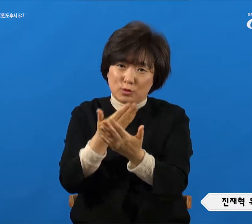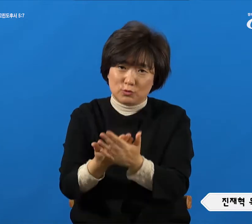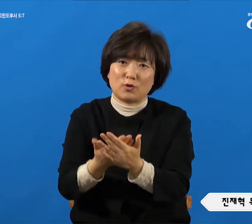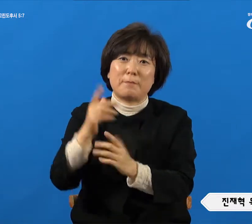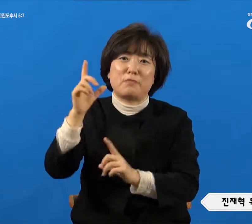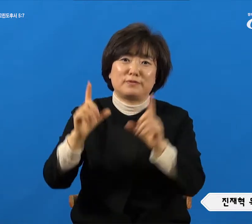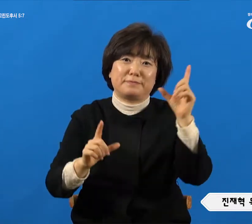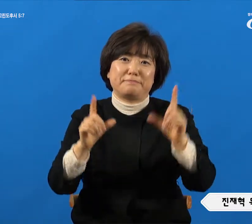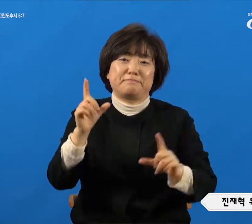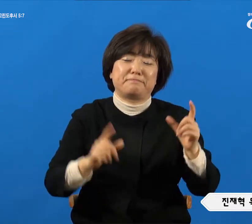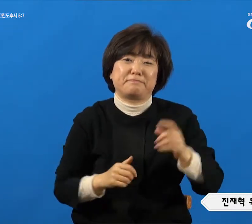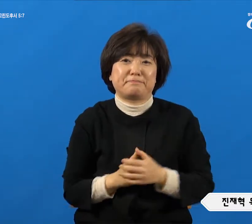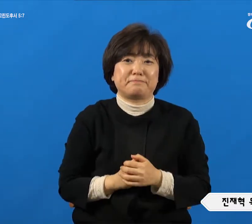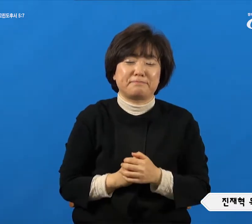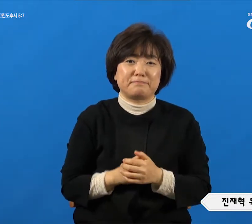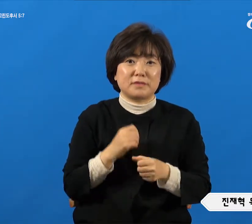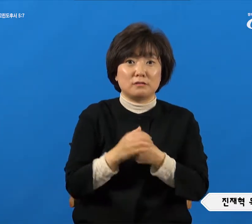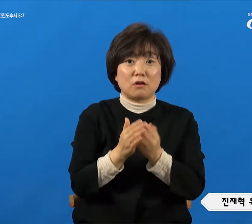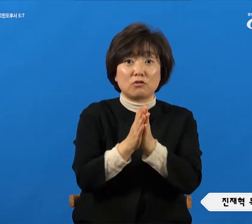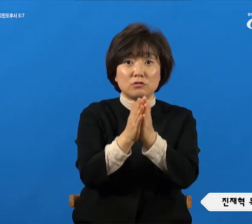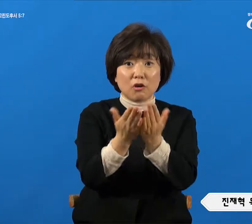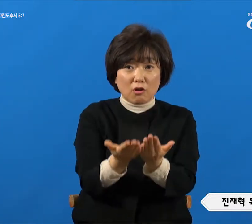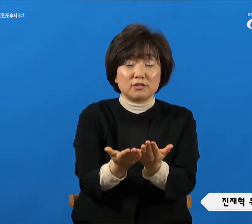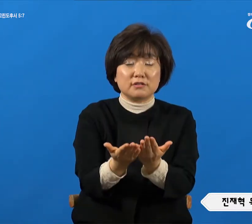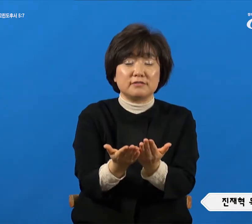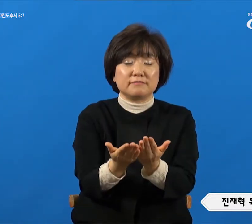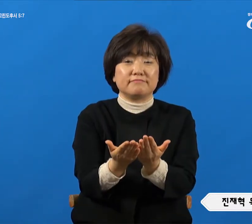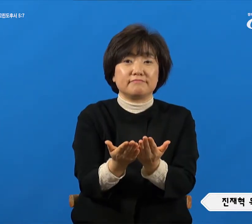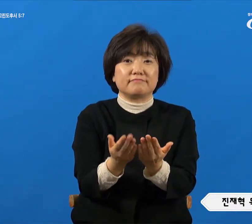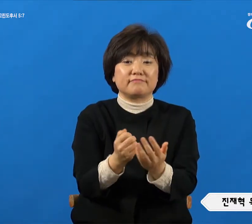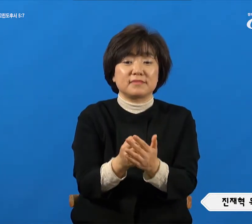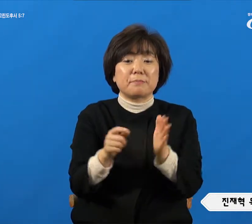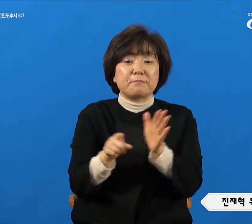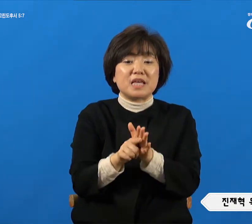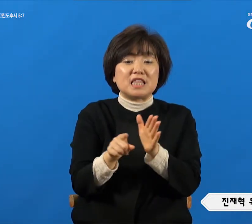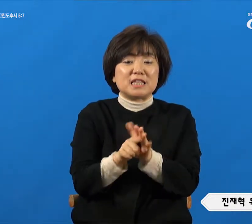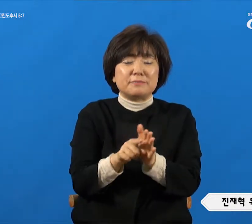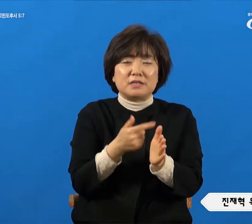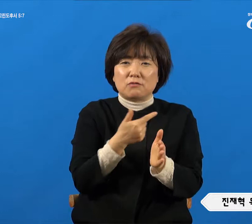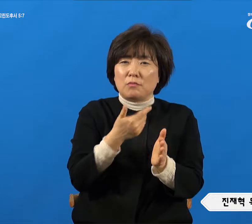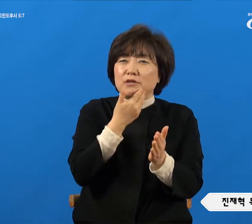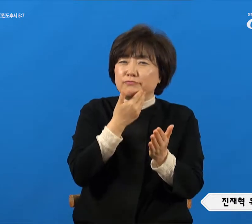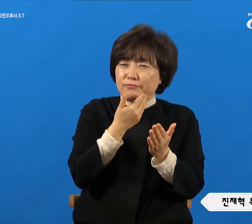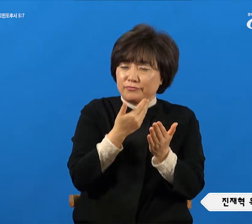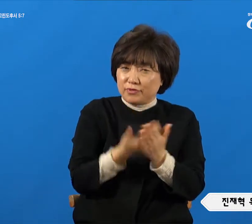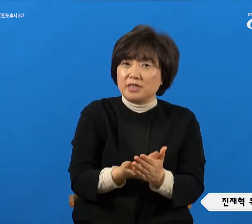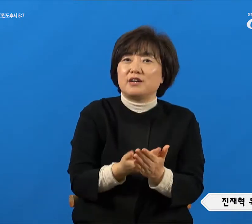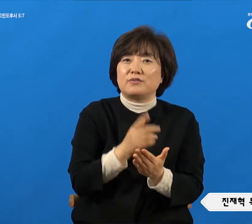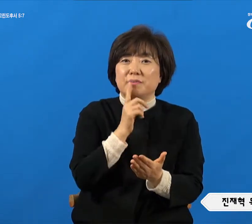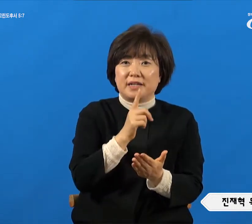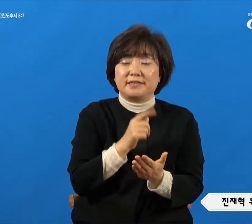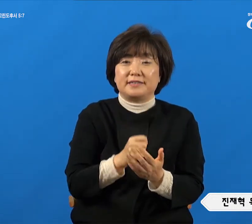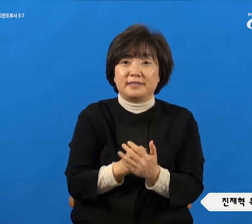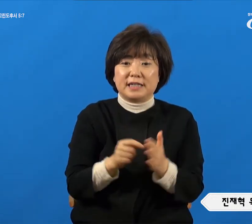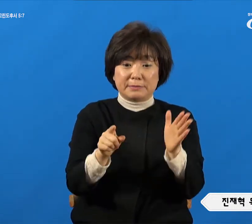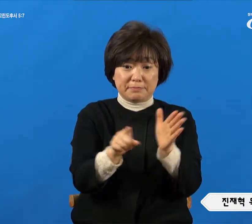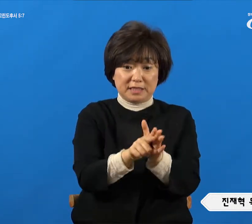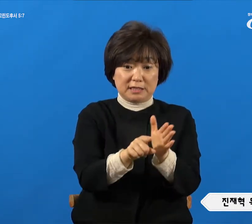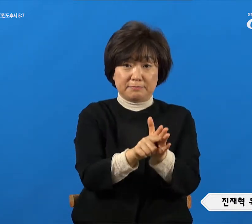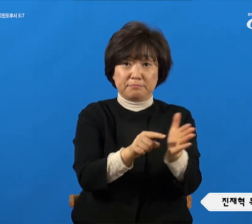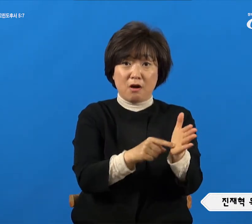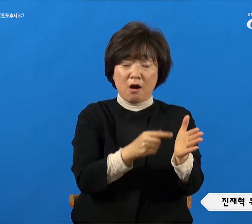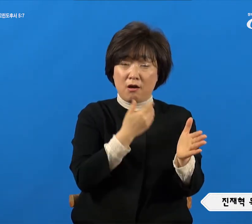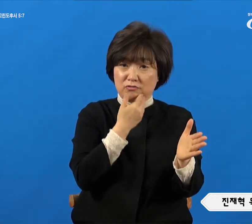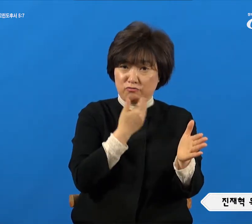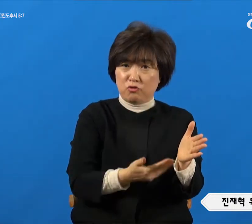모습이기 때문입니다. 성경은 여러 가지 면에서 이 믿음의 소중함을 말씀합니다. 믿음이